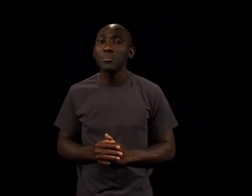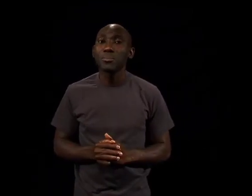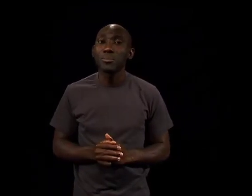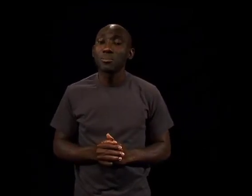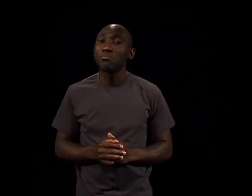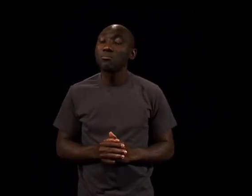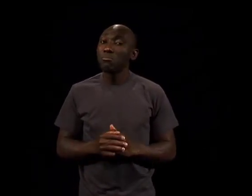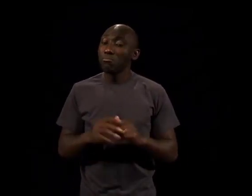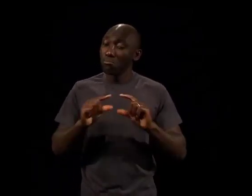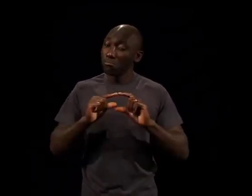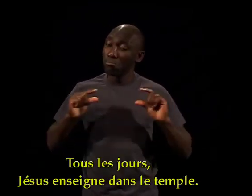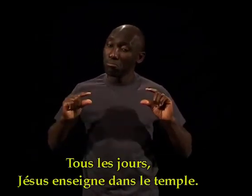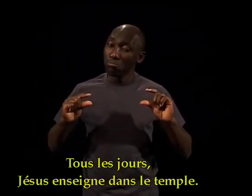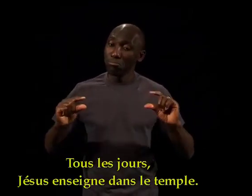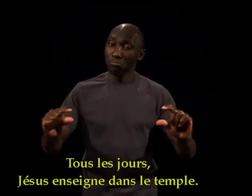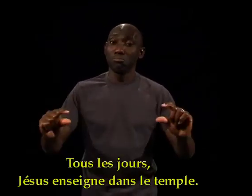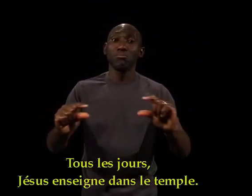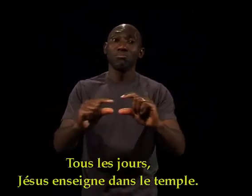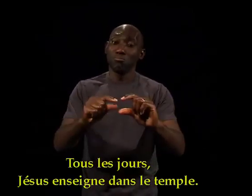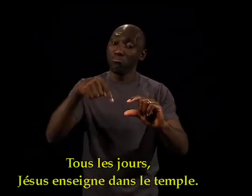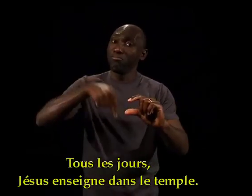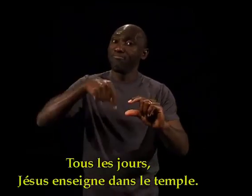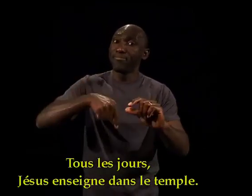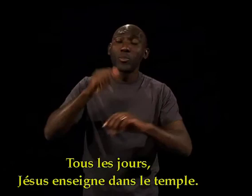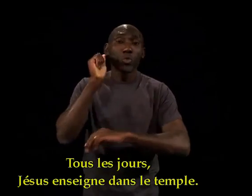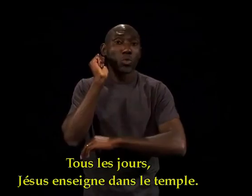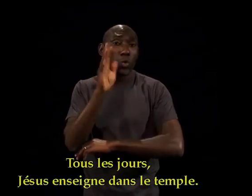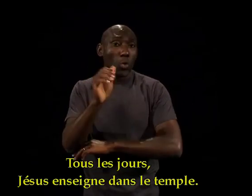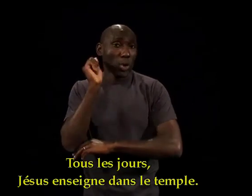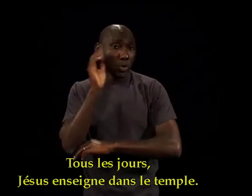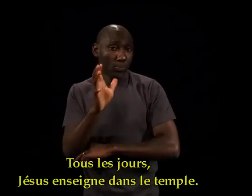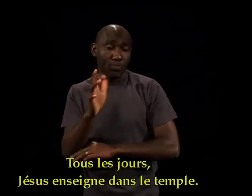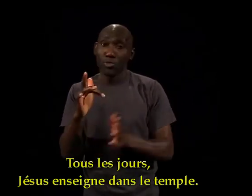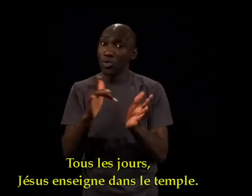Tous les jours, Jésus enseigne dans le temple.